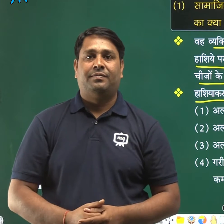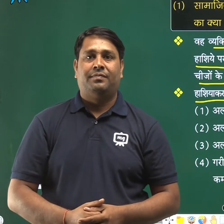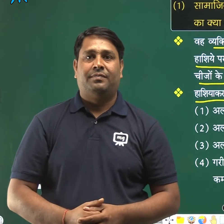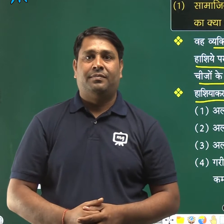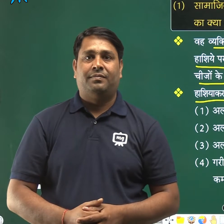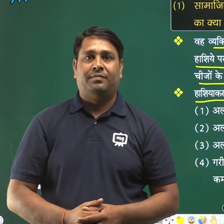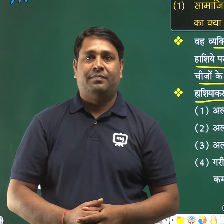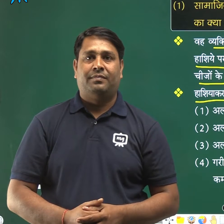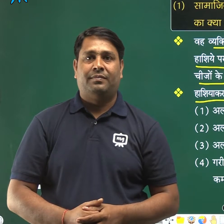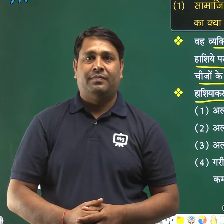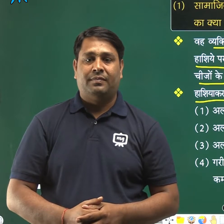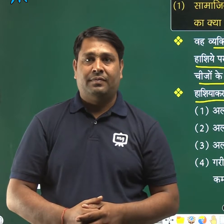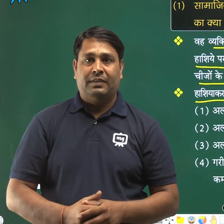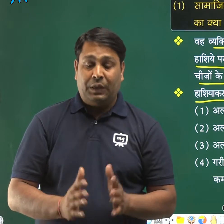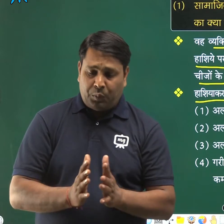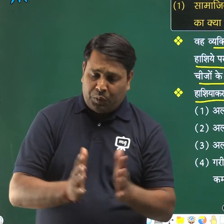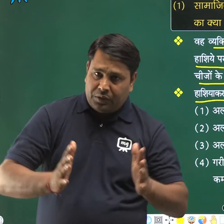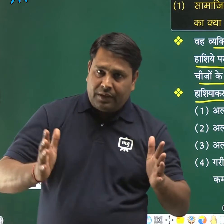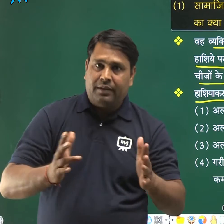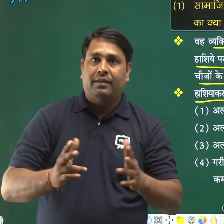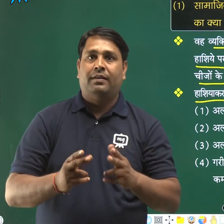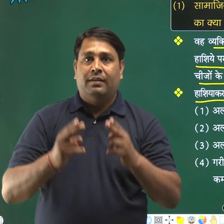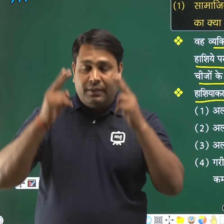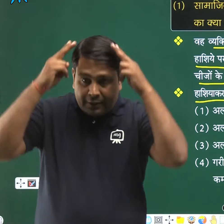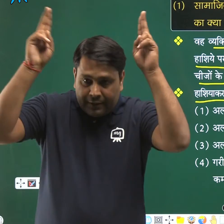के अनेक कारण हो सकते हैं।